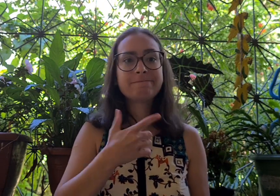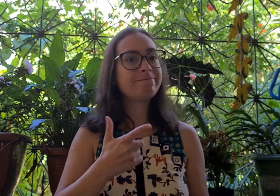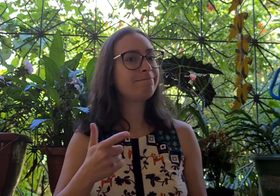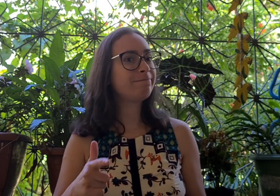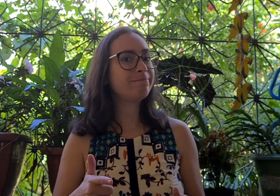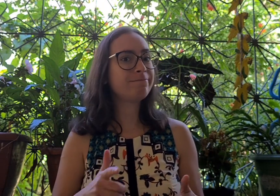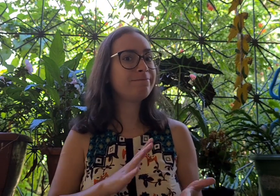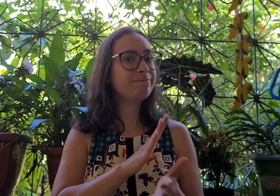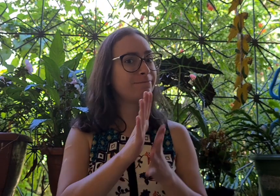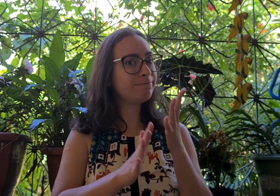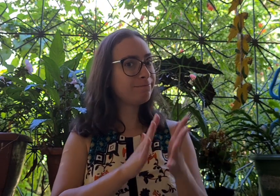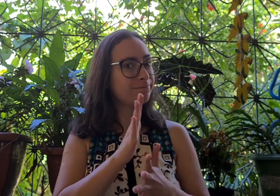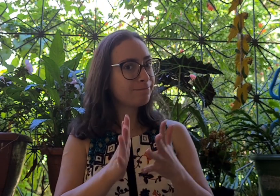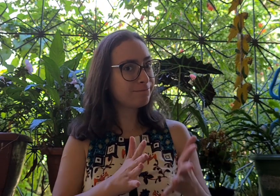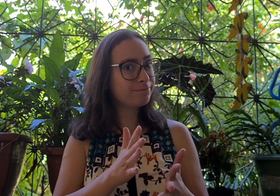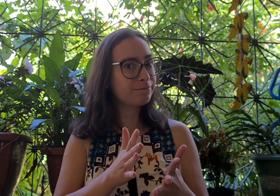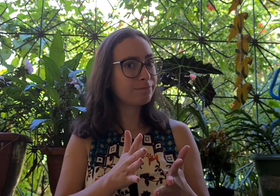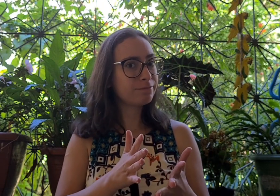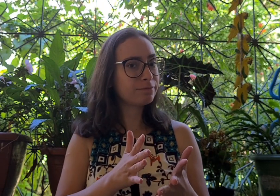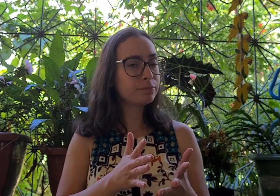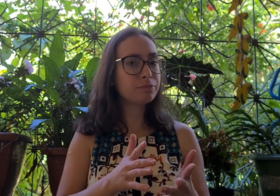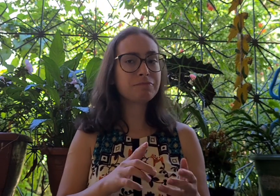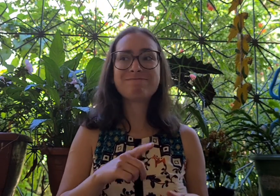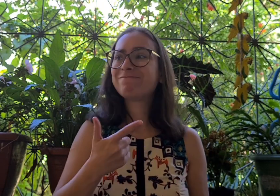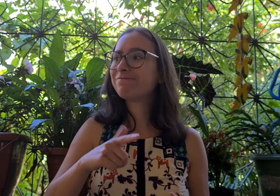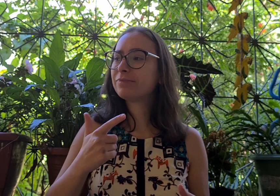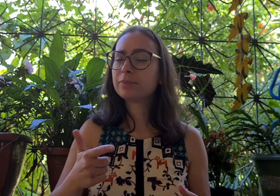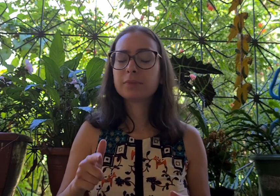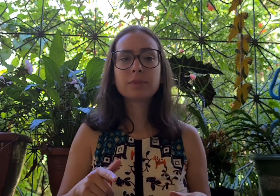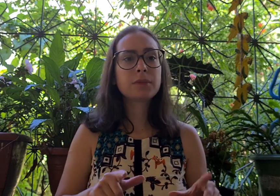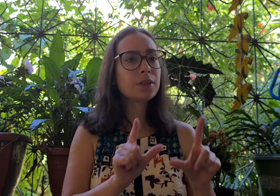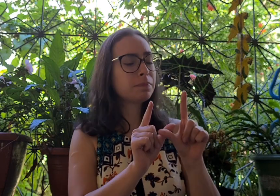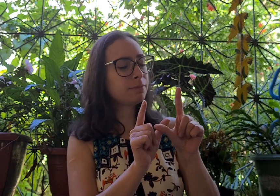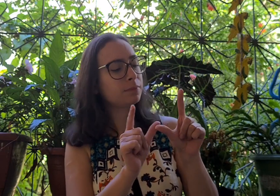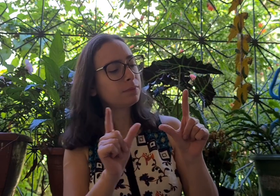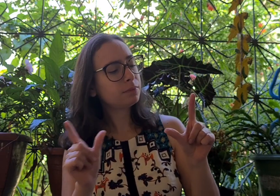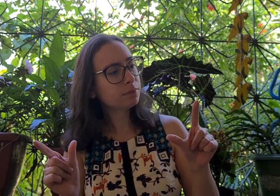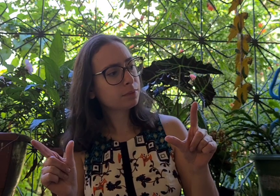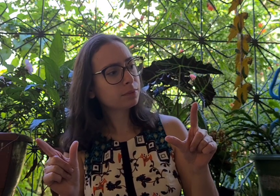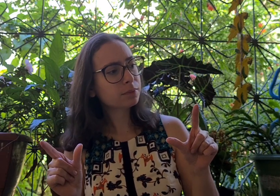não ter libras não ter legendas